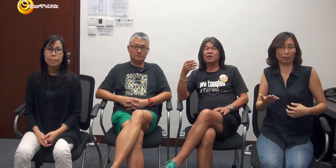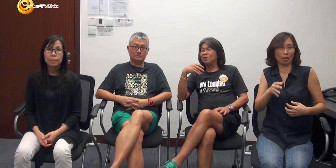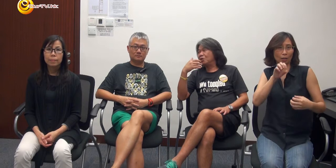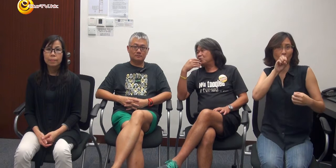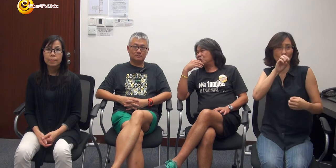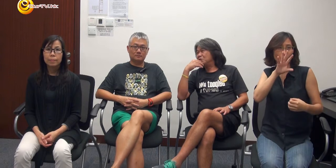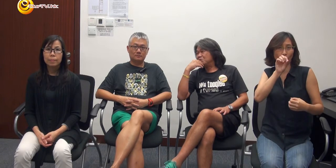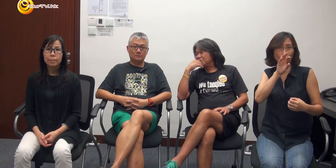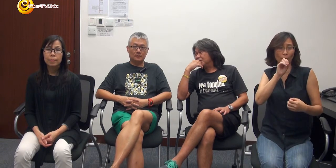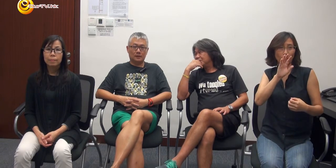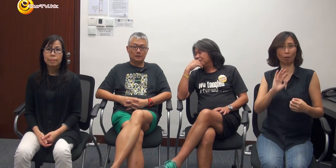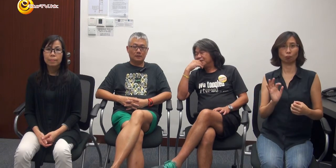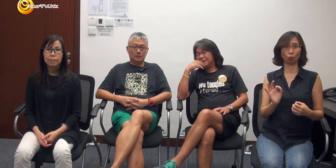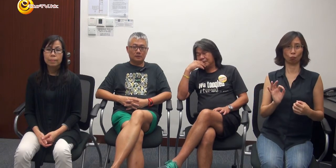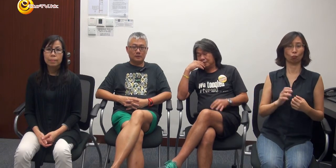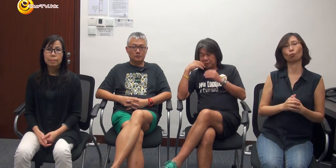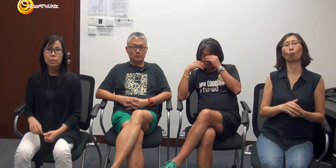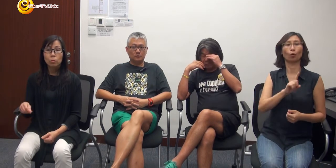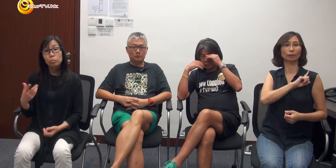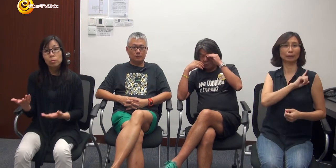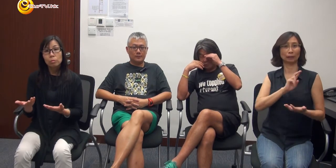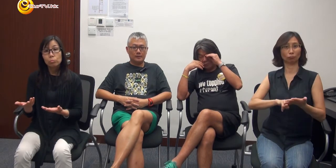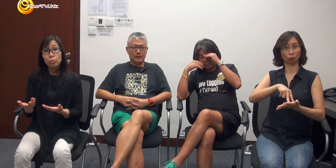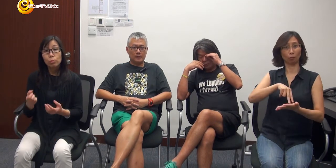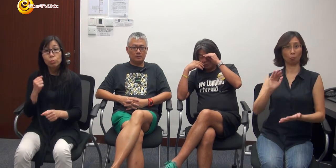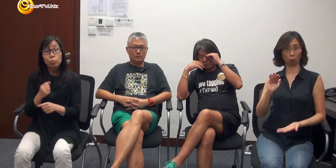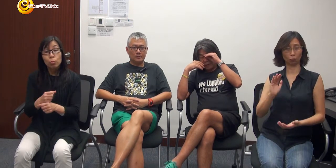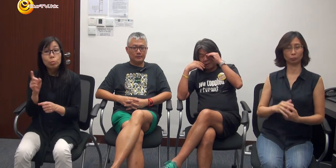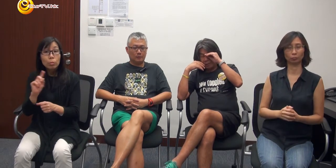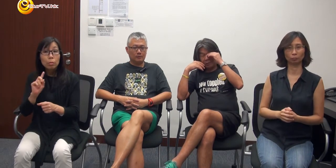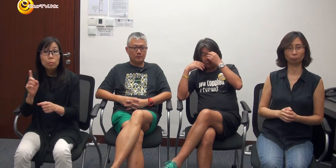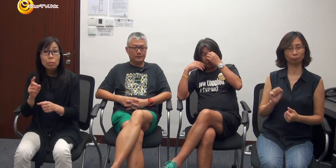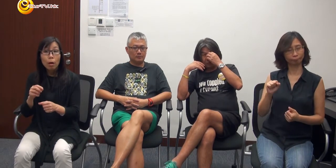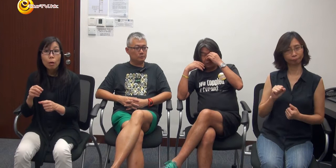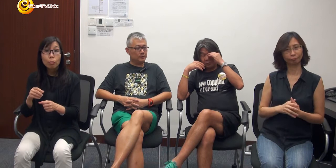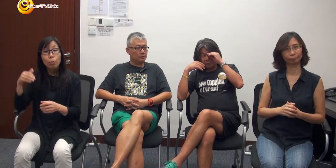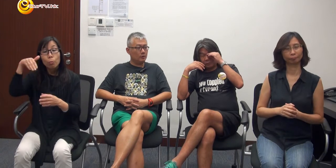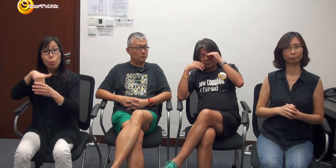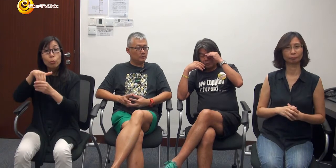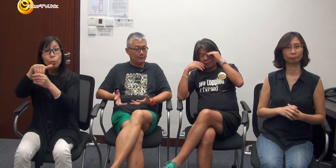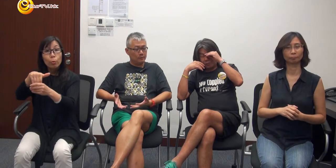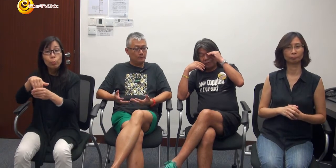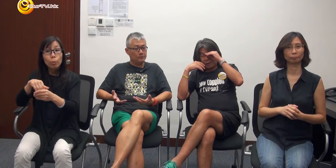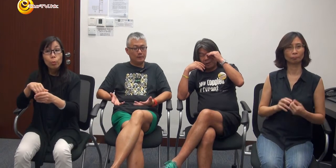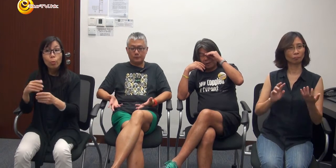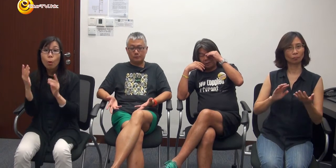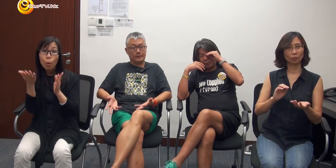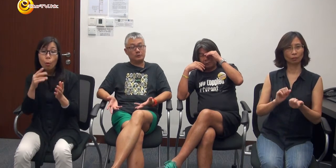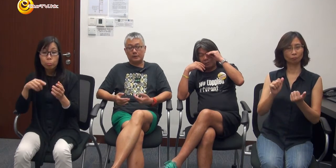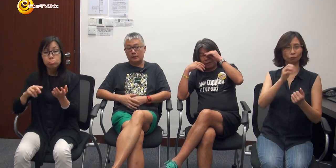後，佢就可以獨立自主嘅啦。 係，或者根本佢做過啲咩嘢，佢點樣投票，其實都唔使向立法會，甚至係選民交代添。